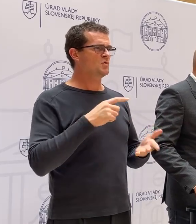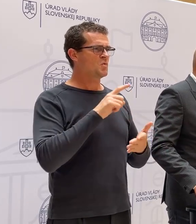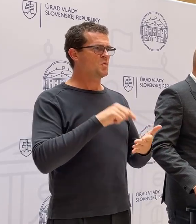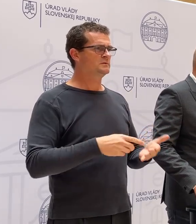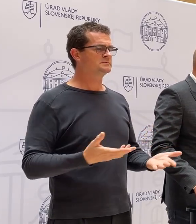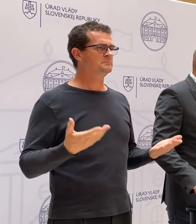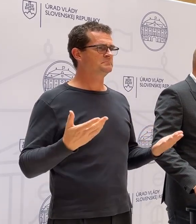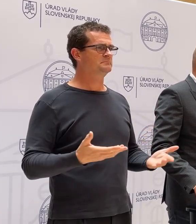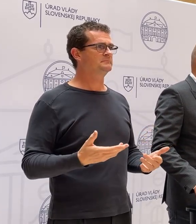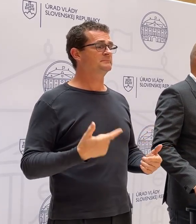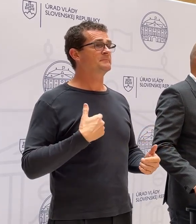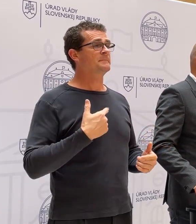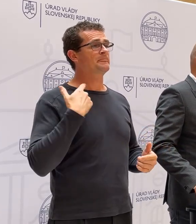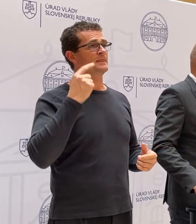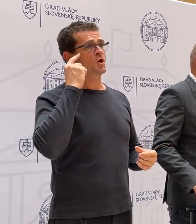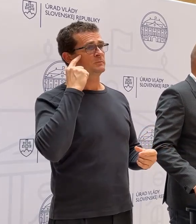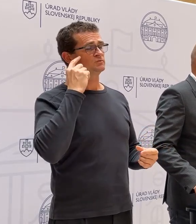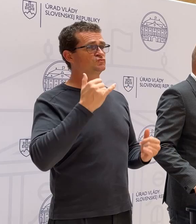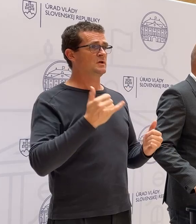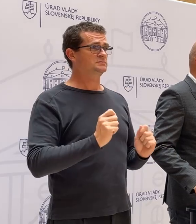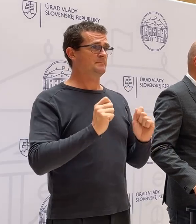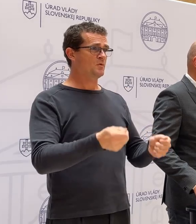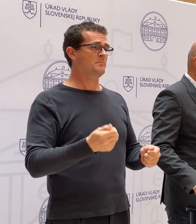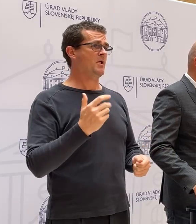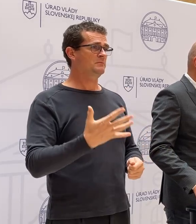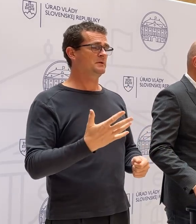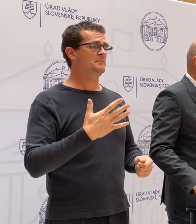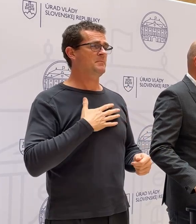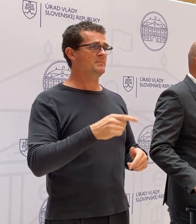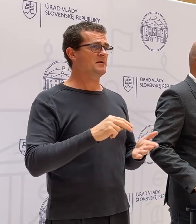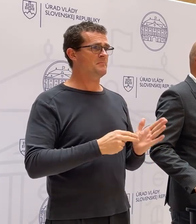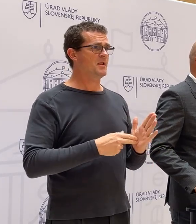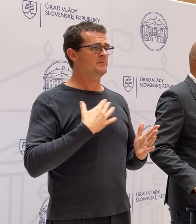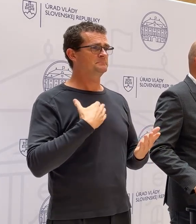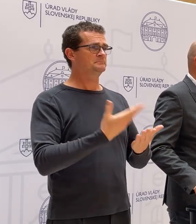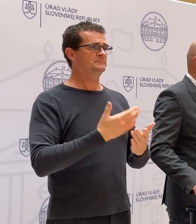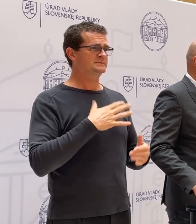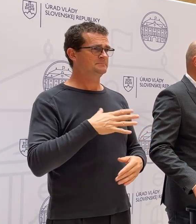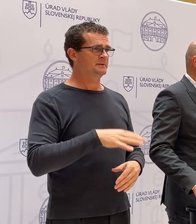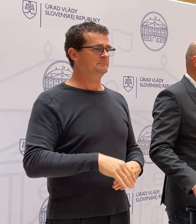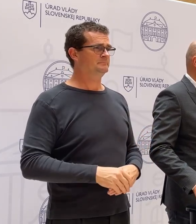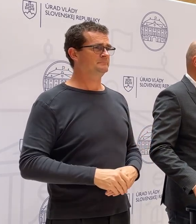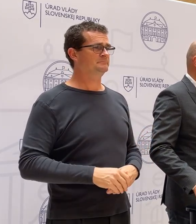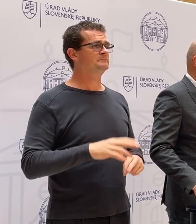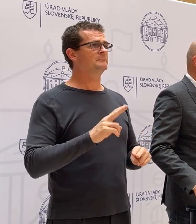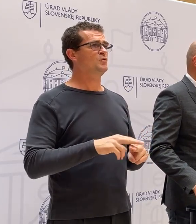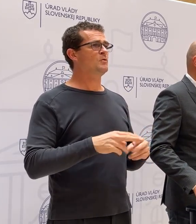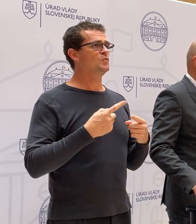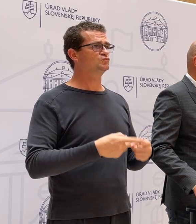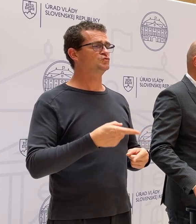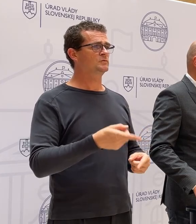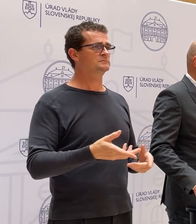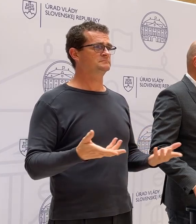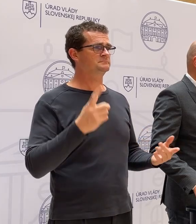otázka, keď budeme zvažovať, či to naozaj predložíme alebo nie. Ale máme takýto plán, chceme to predložiť. A potom tá účinnosť,